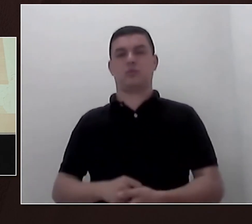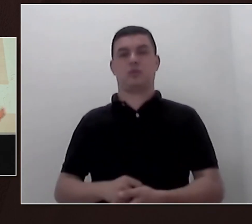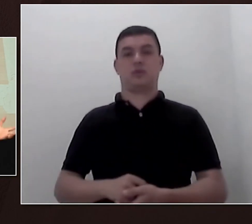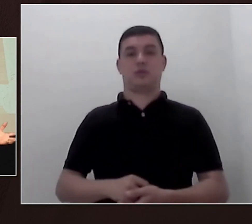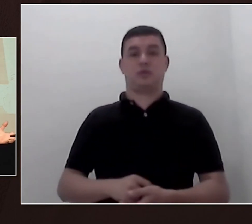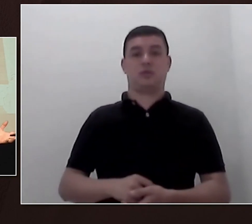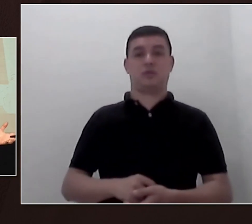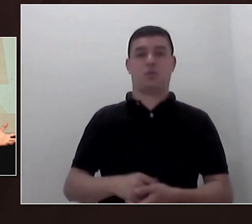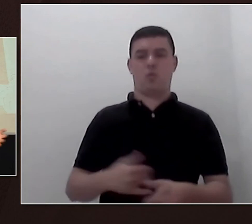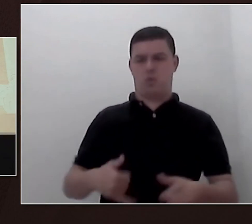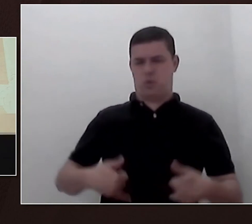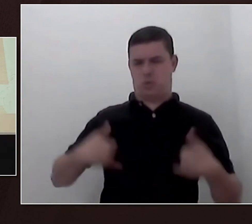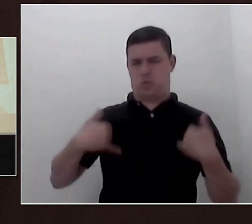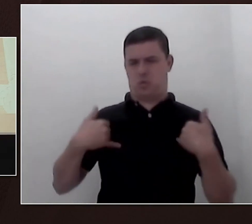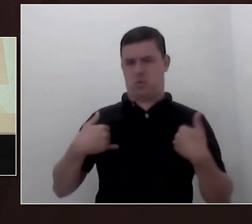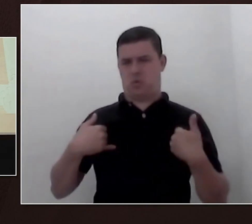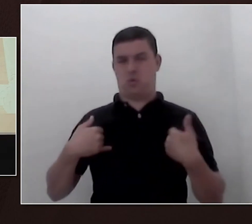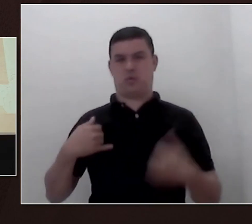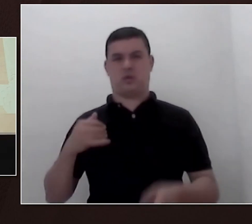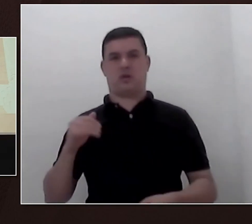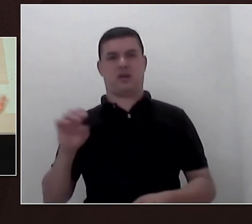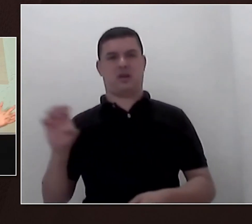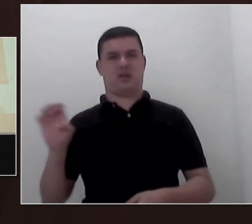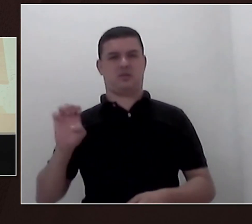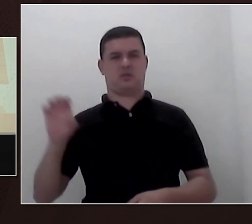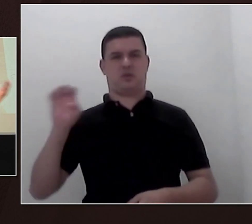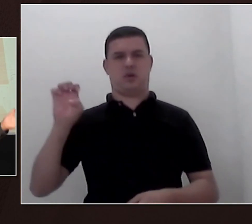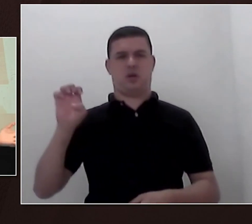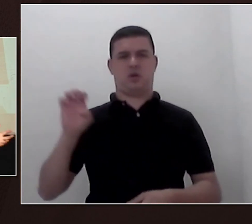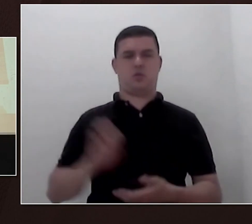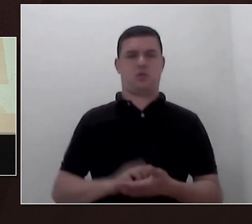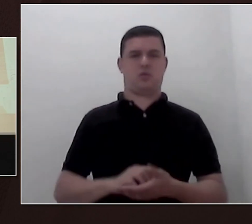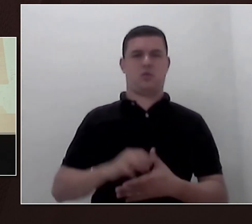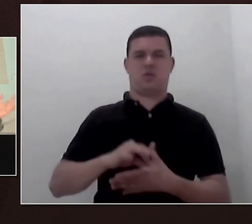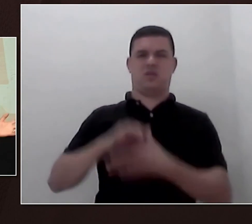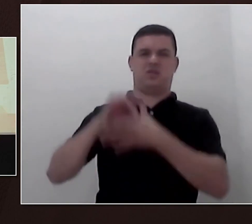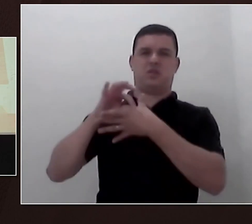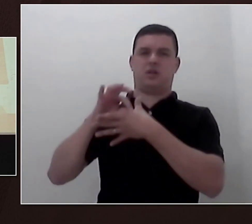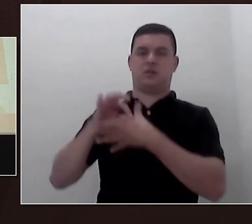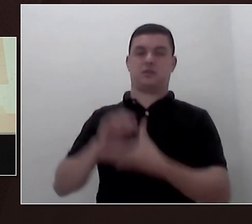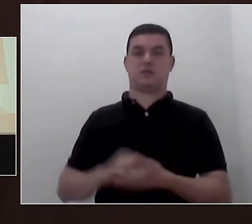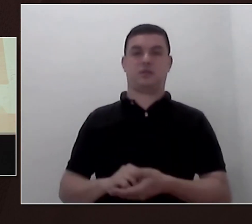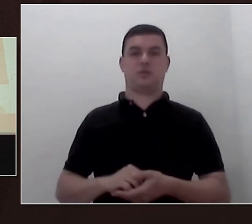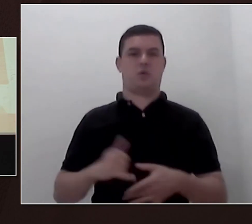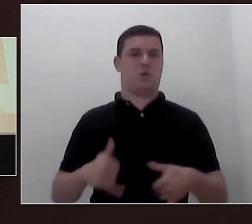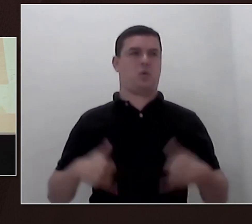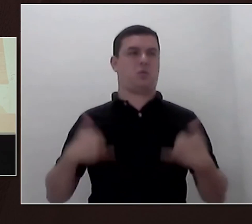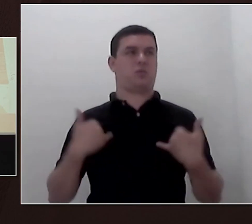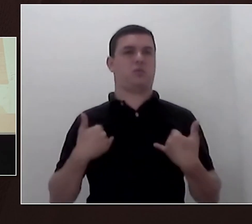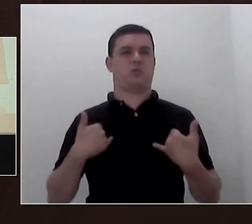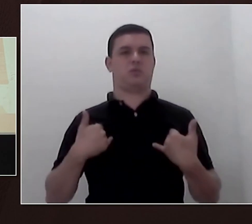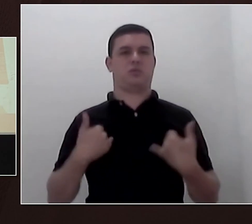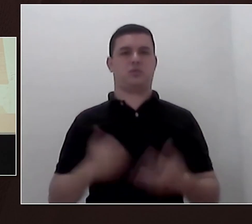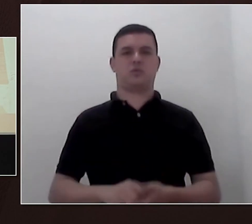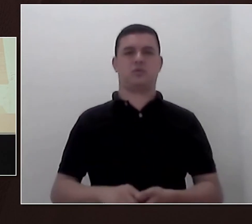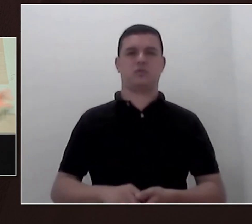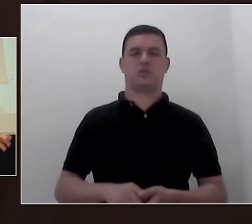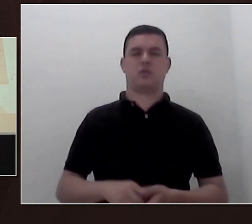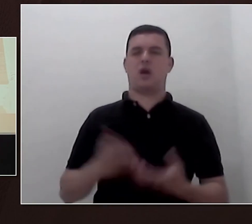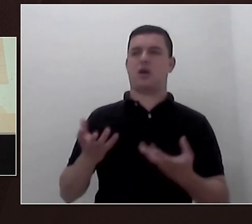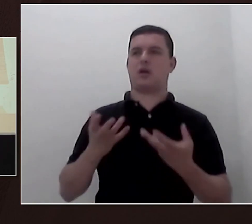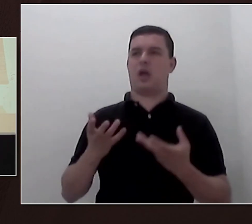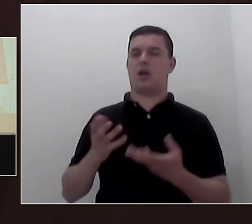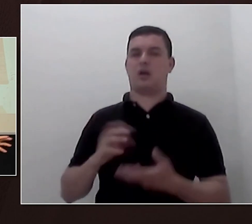irmãos, é tudo isso, é ter posição, ter orgulho, ter ostentação, né, todas essas coisas. Quer dizer, o mundo tem tudo